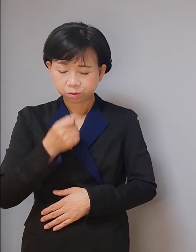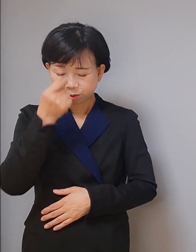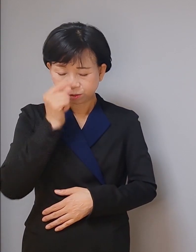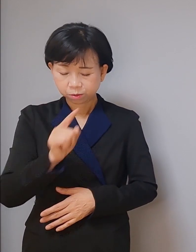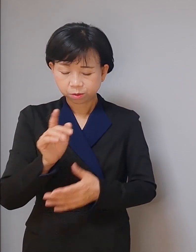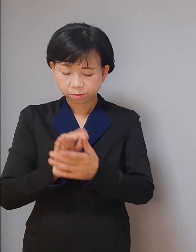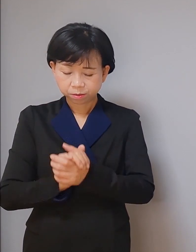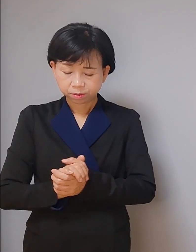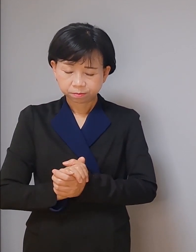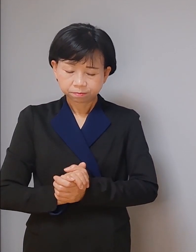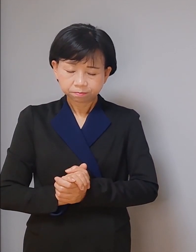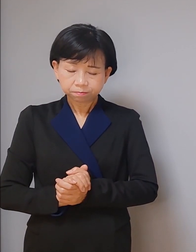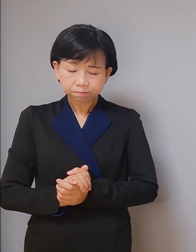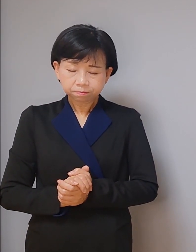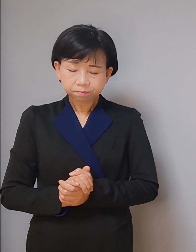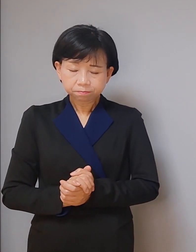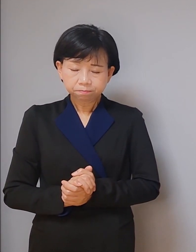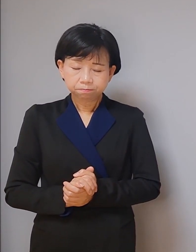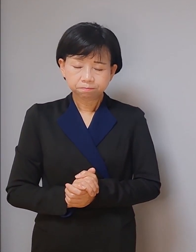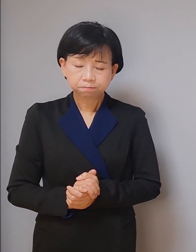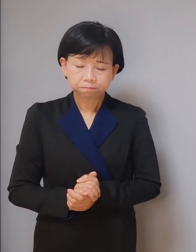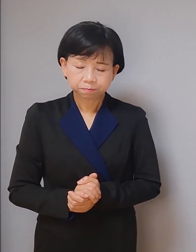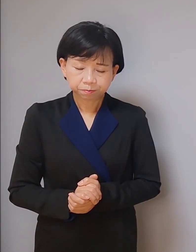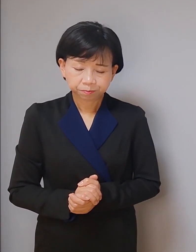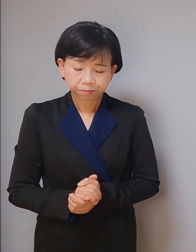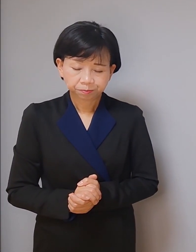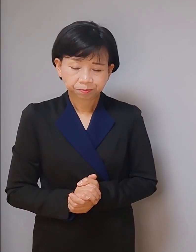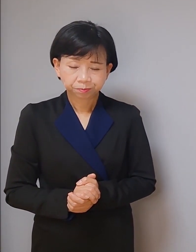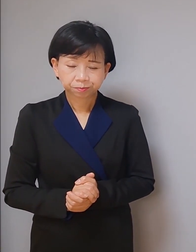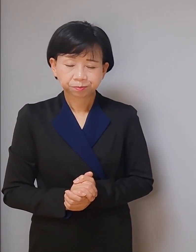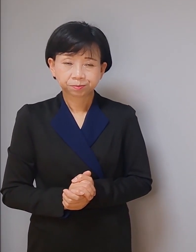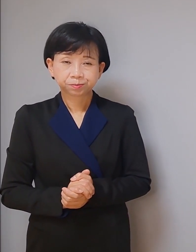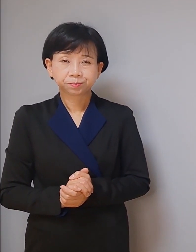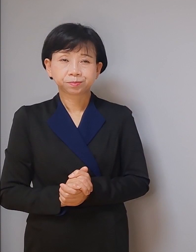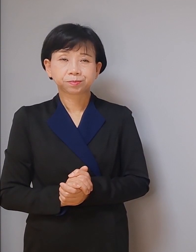이름으로 기도드립니다. 아멘.